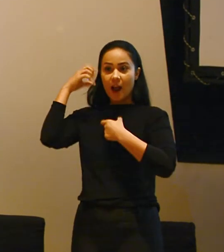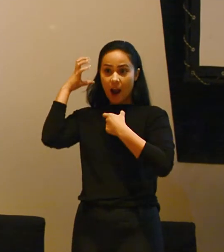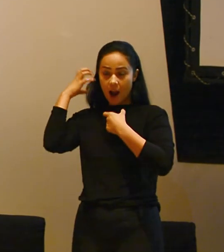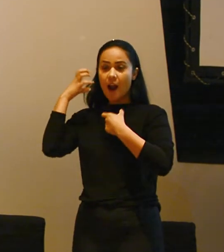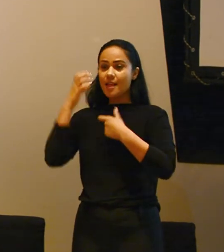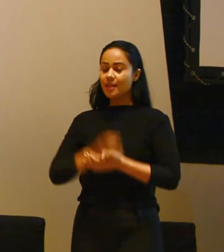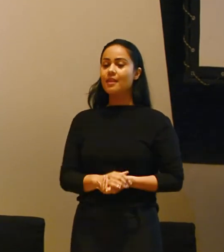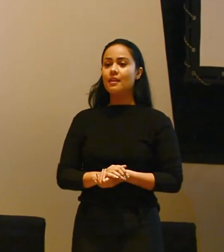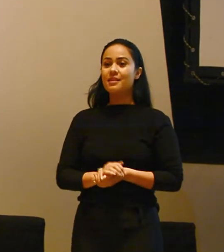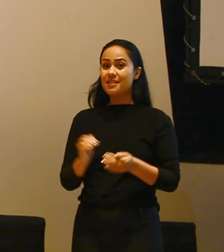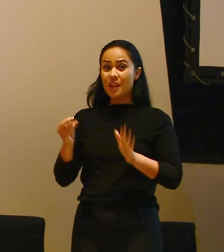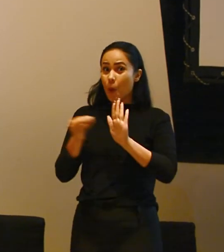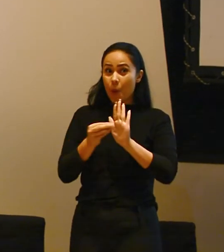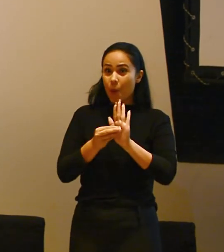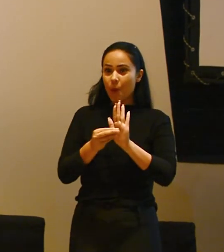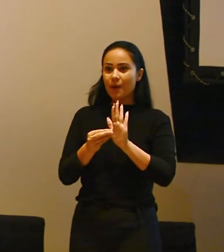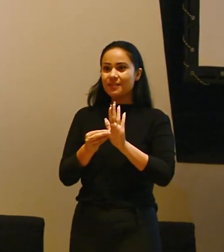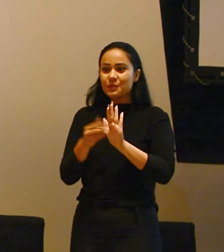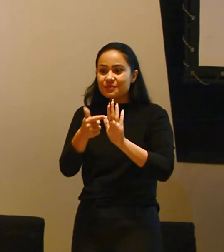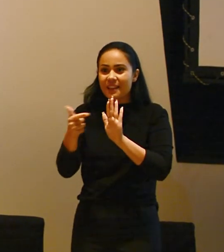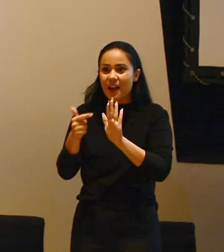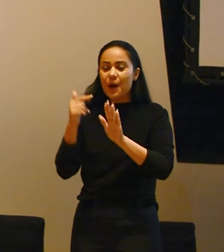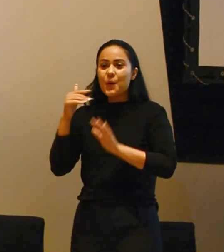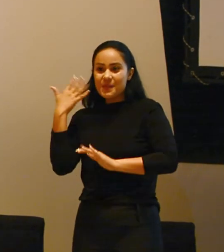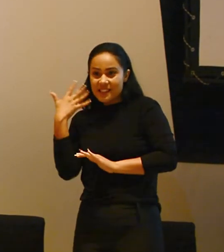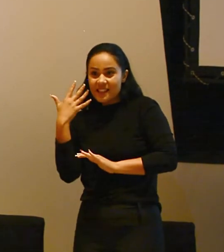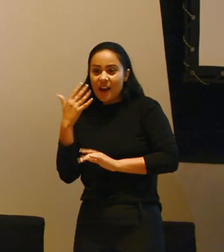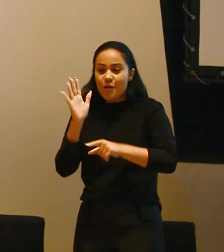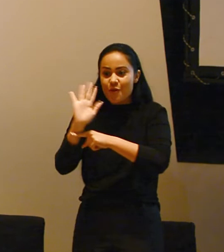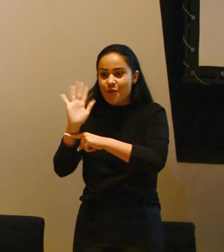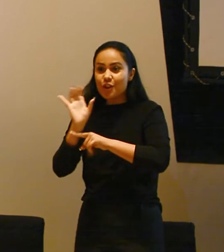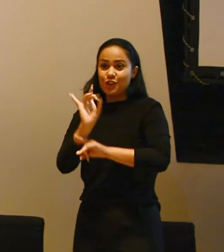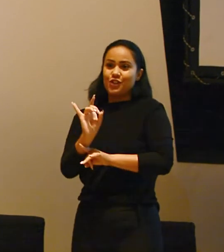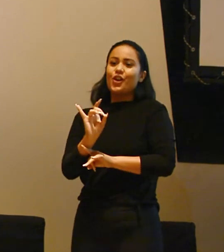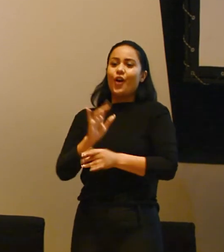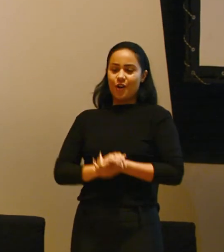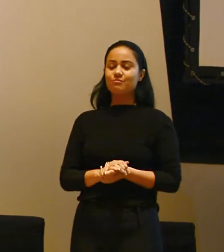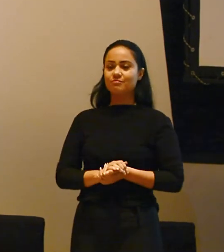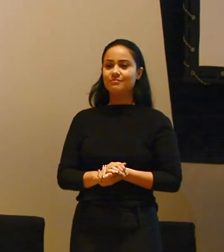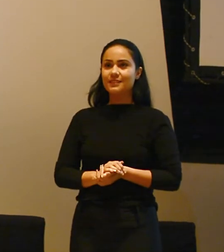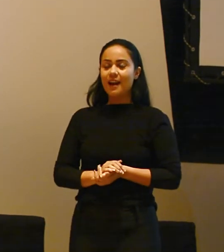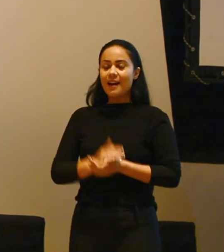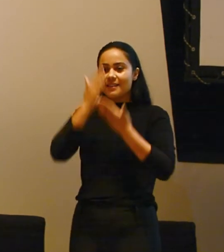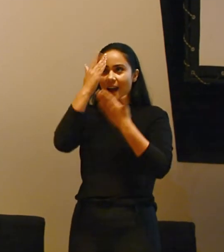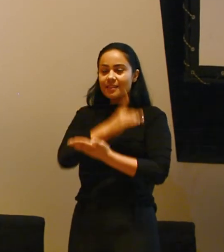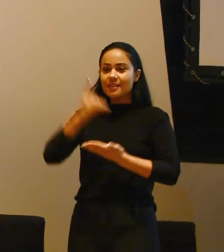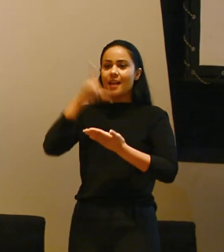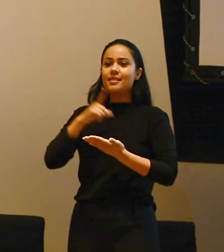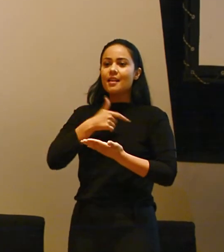nem cabe mais em um slide só. A gente, graças a Deus, tem mais de 10